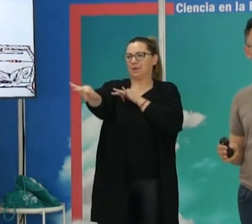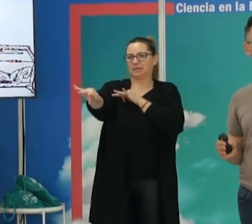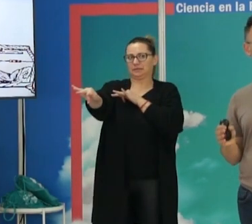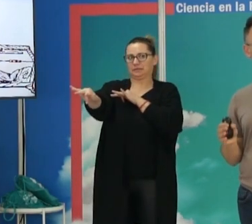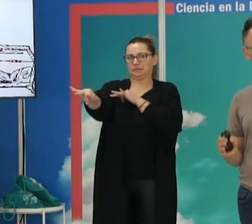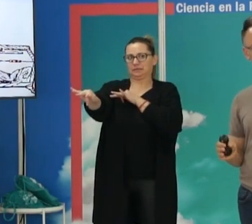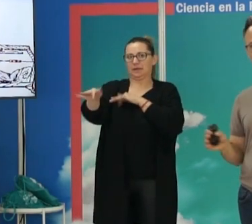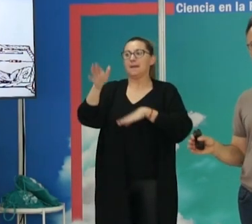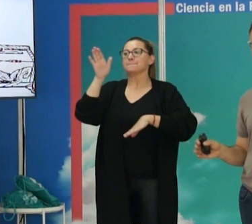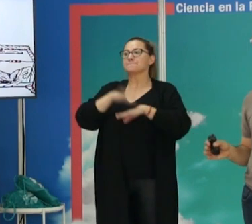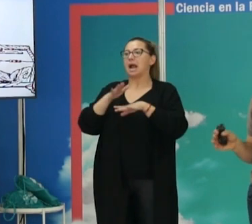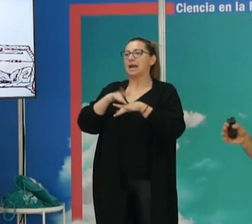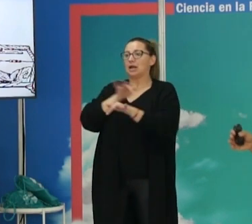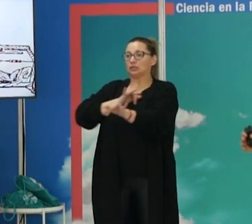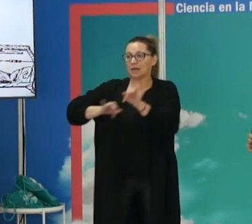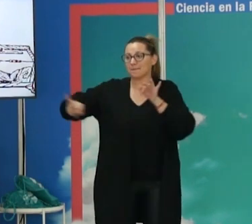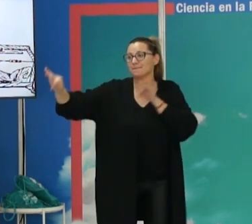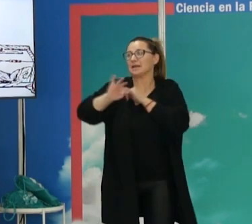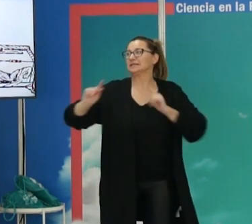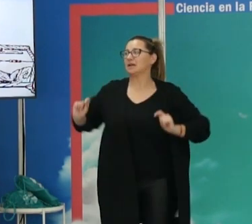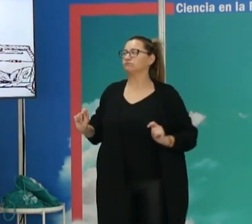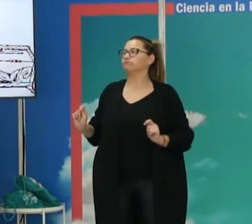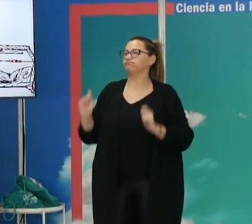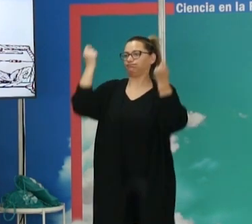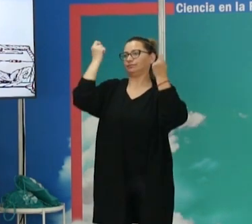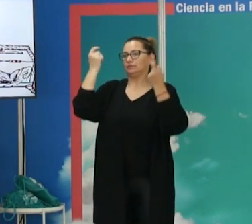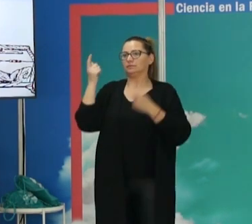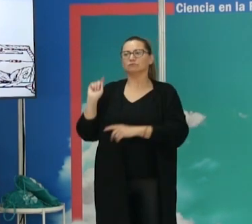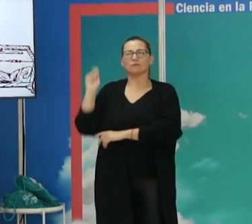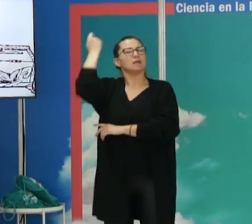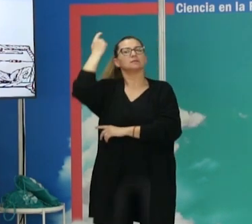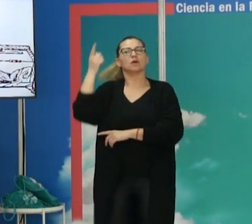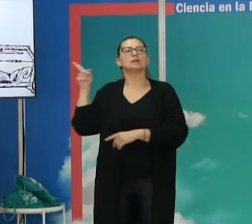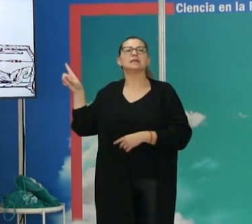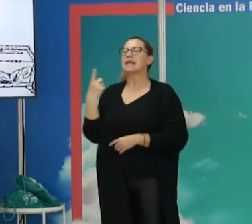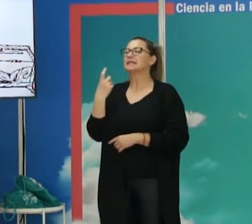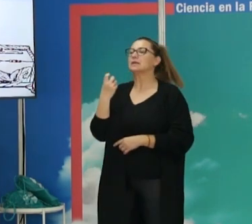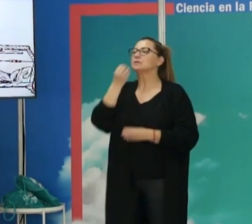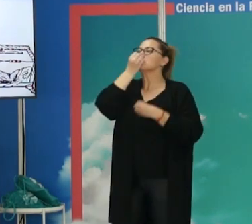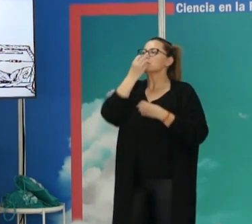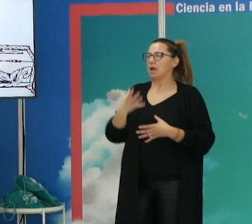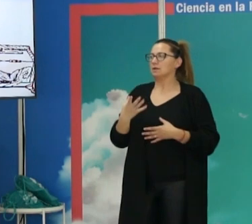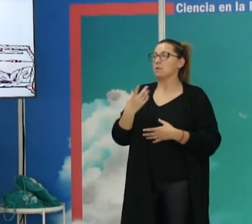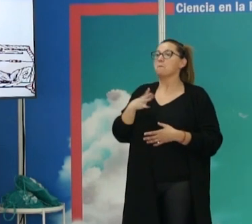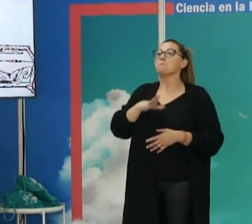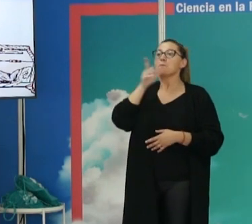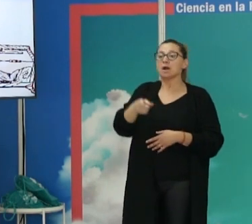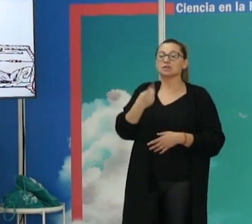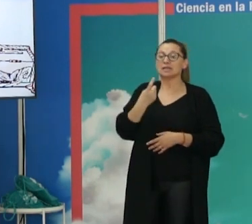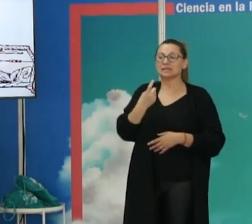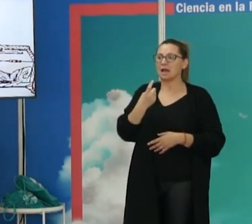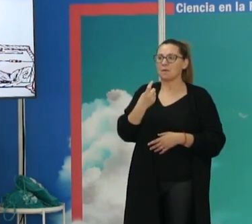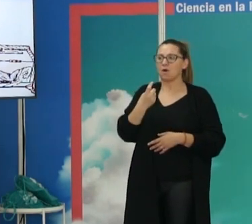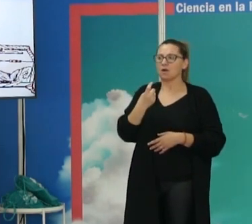que sean exitosos los trasplantes, necesitan estar en buenas condiciones. Y para eso necesitamos que se extraigan